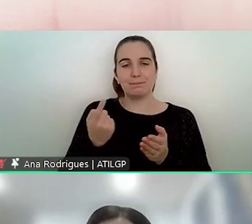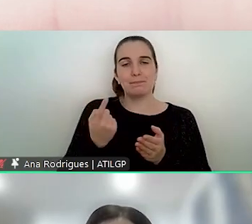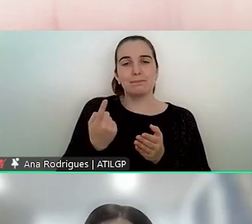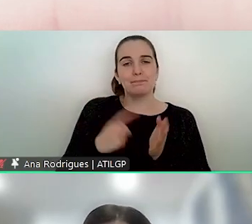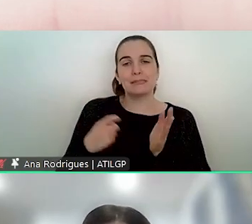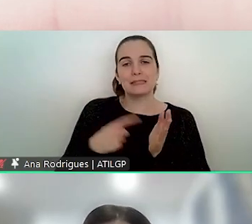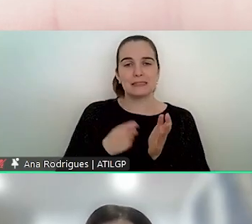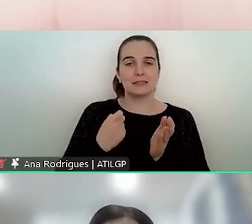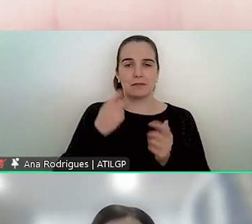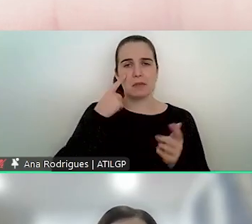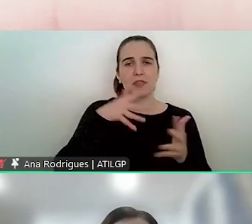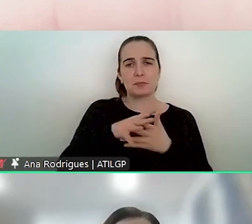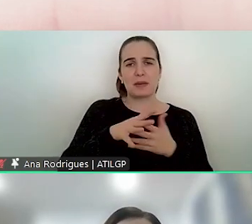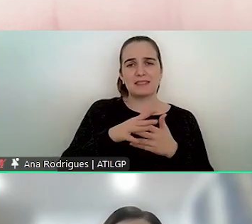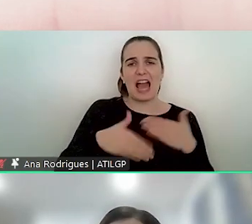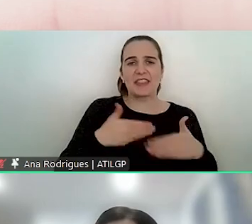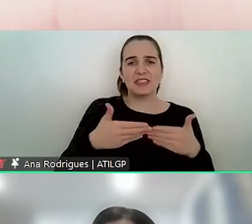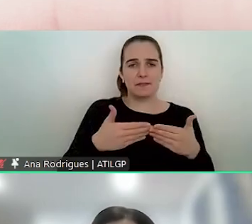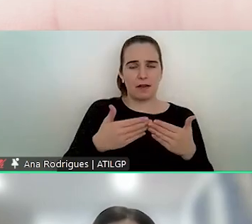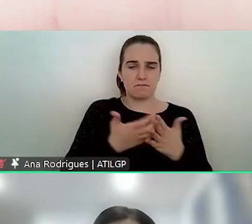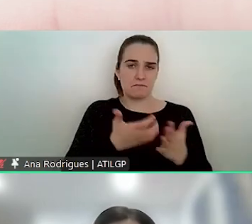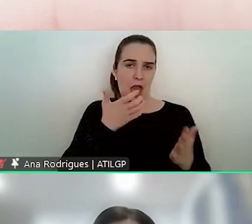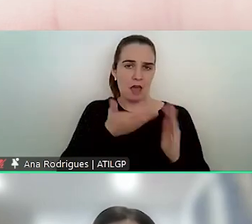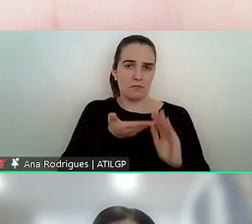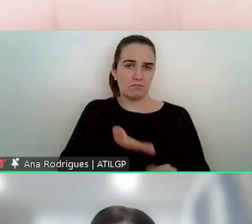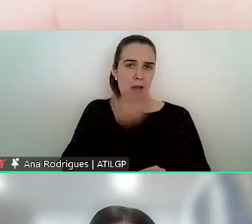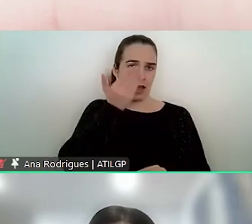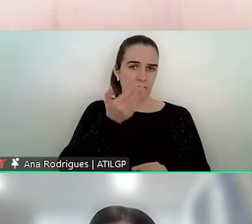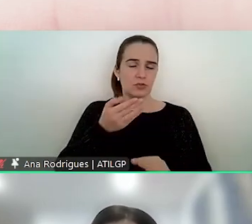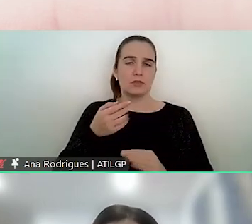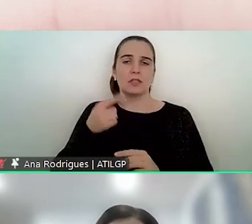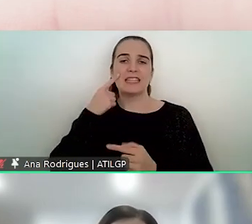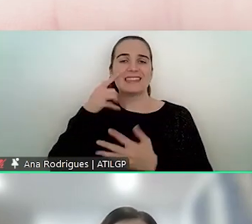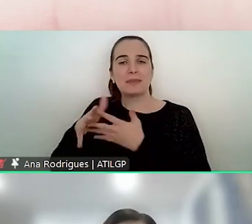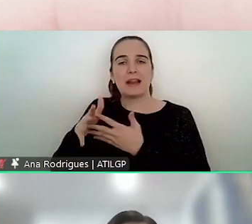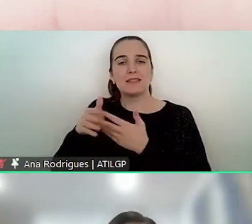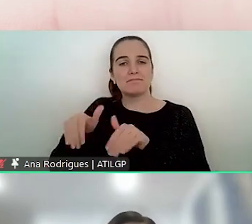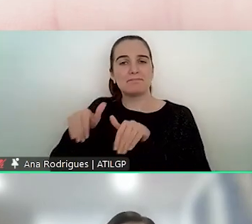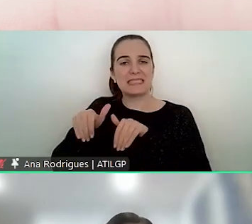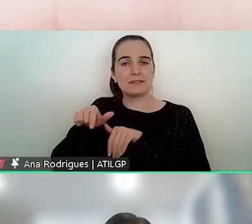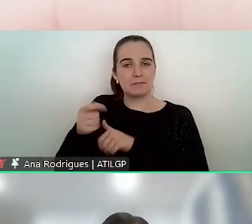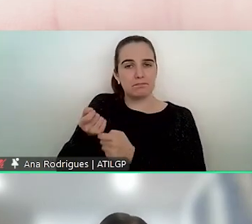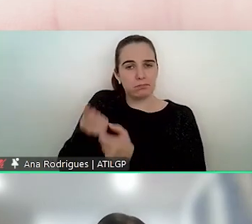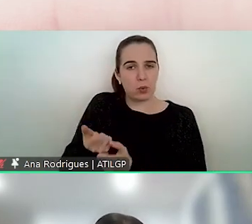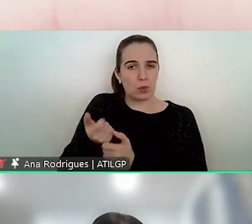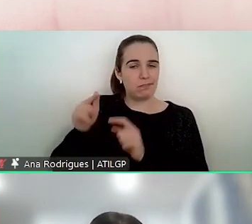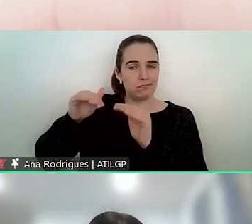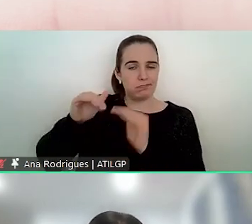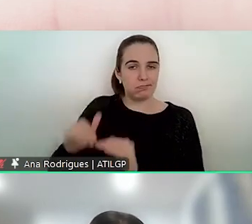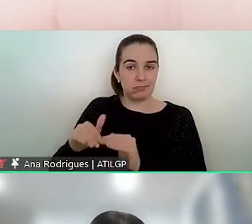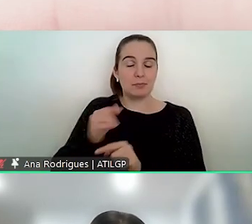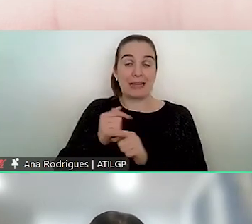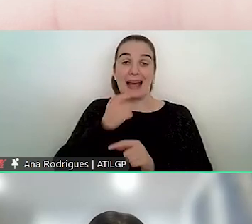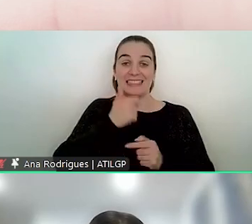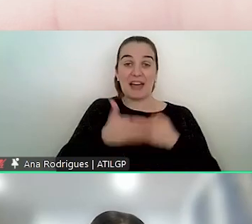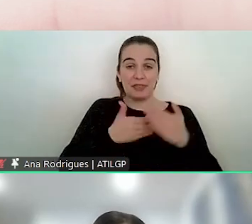da transparência ativa em detrimento da transparência passiva, que é vista como garantia fundamental dos